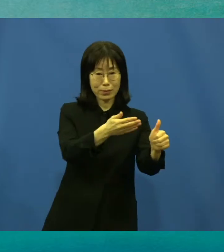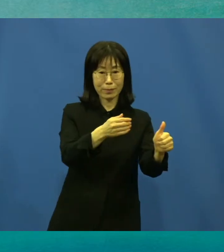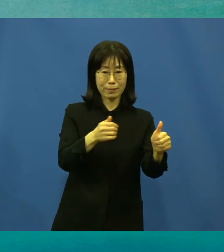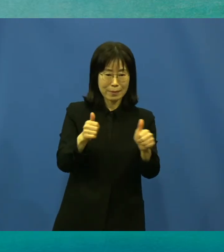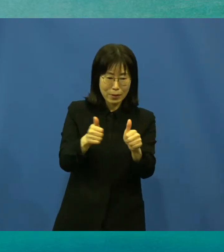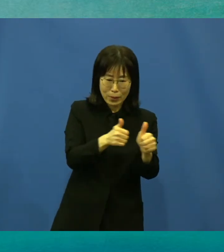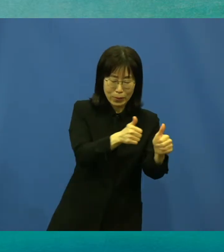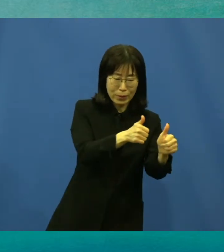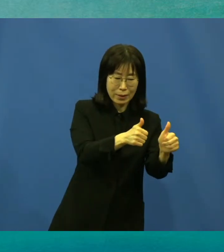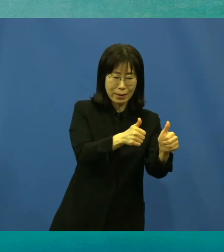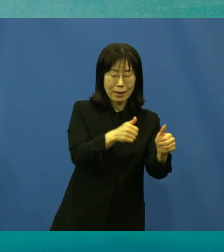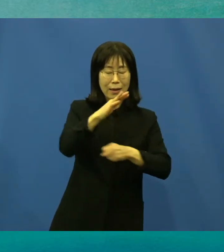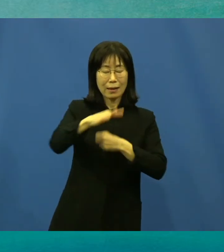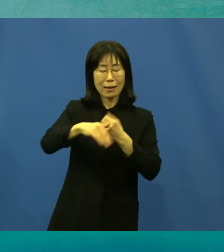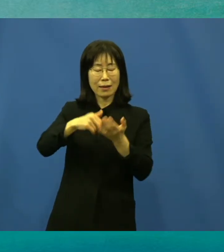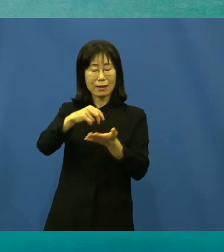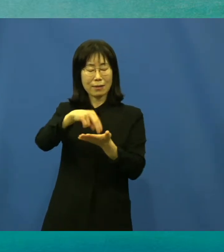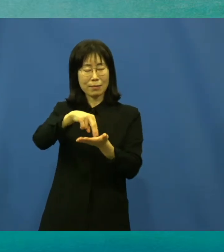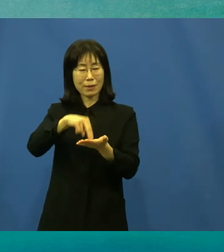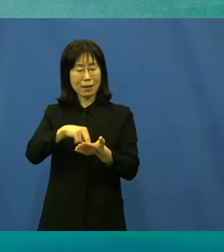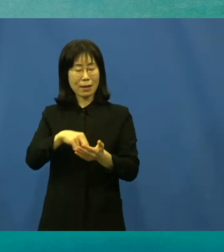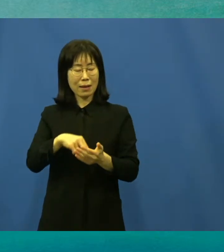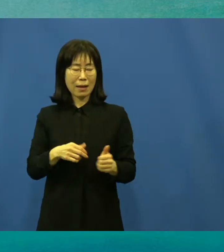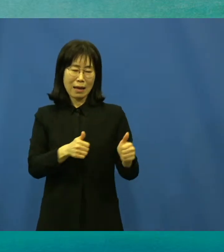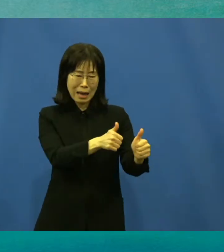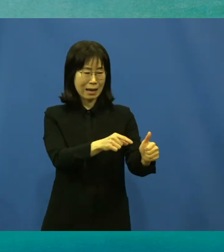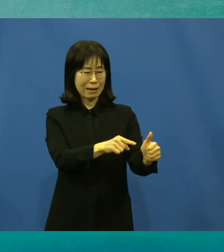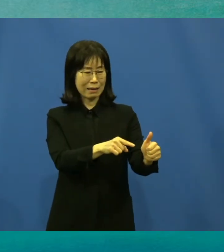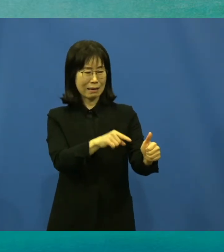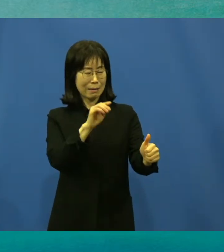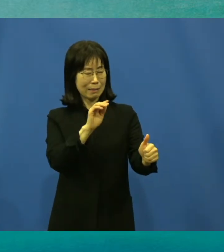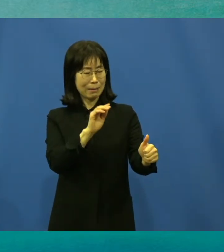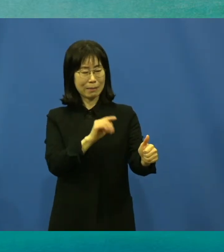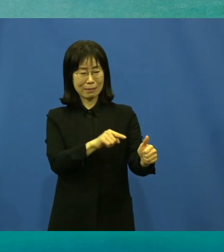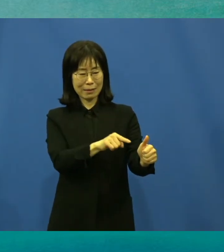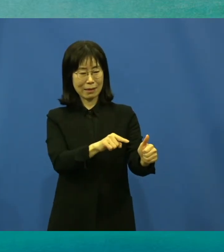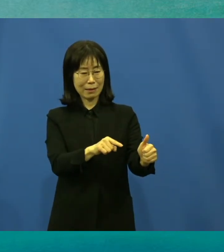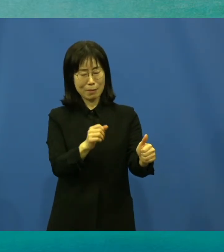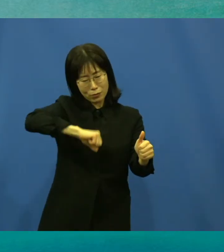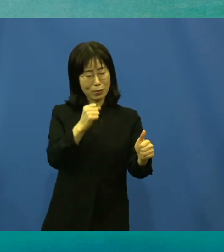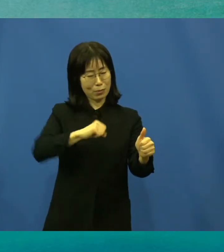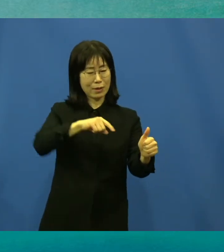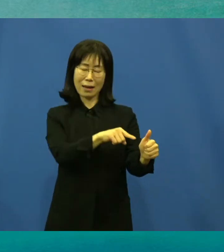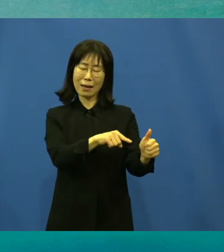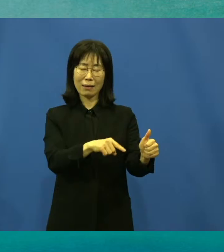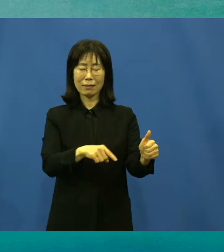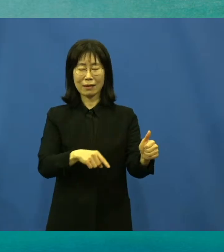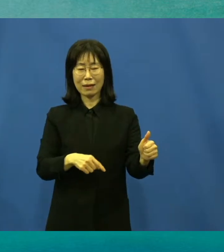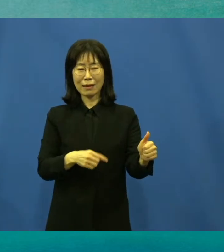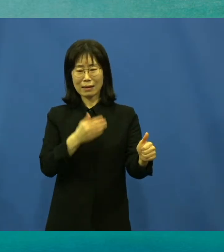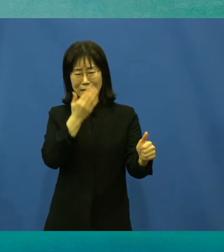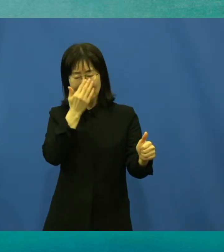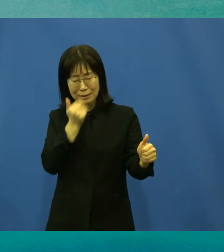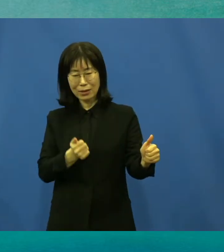추격하시다가 아이 피곤하다 그냥 끝내자, 스탑할 수도 있습니다.